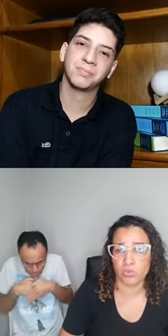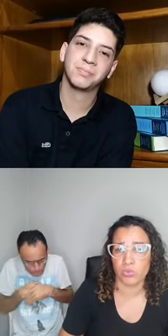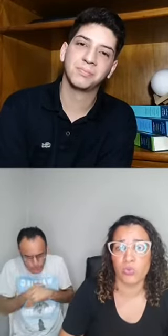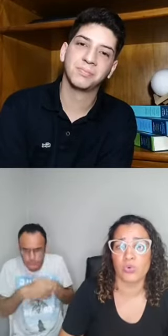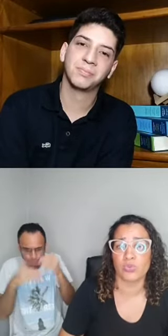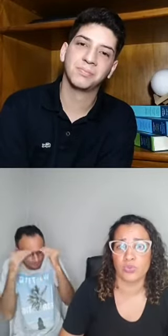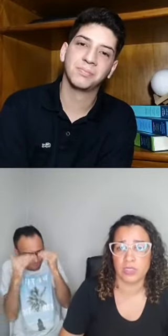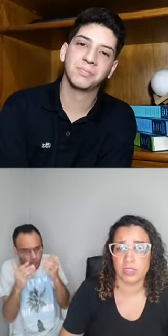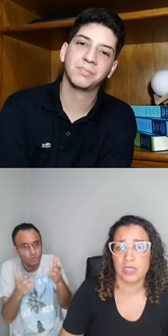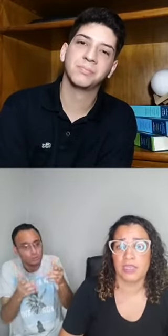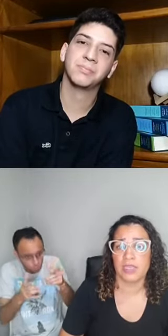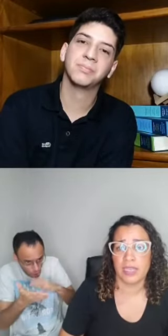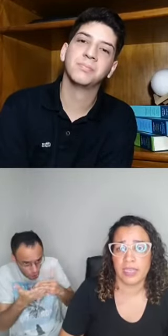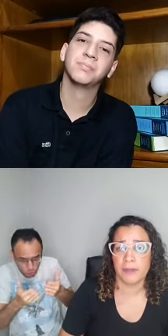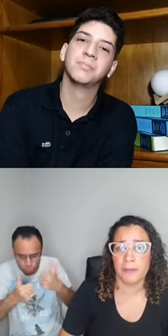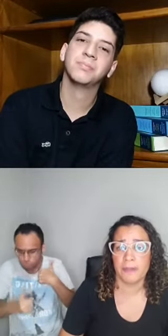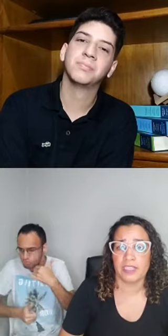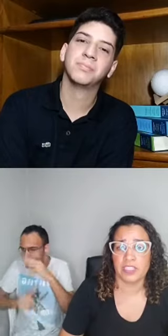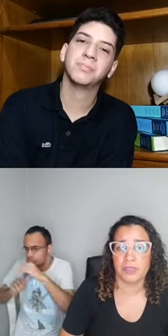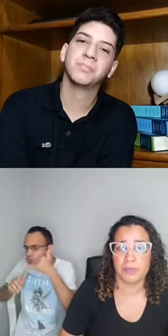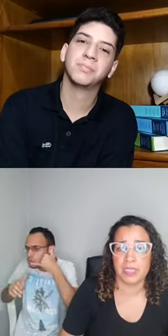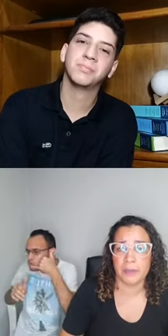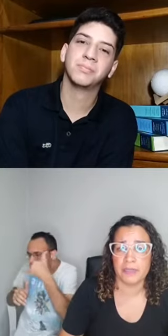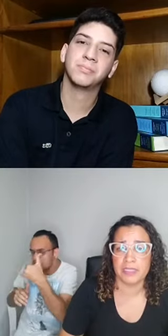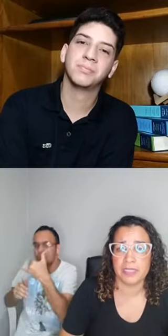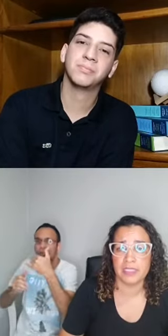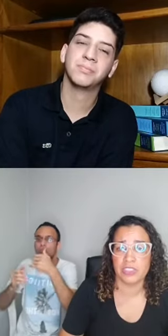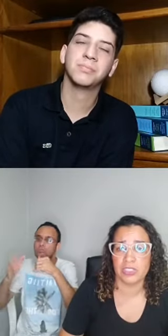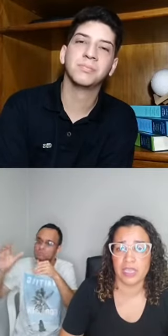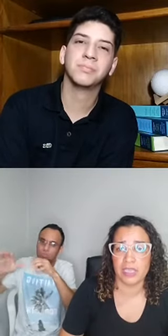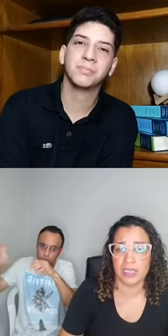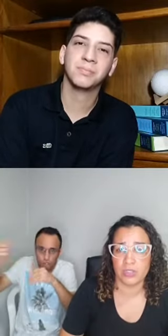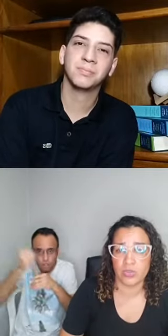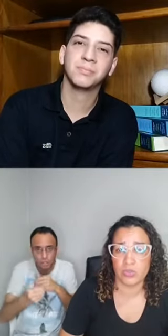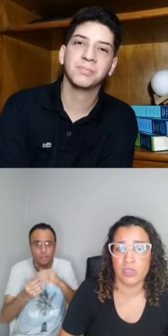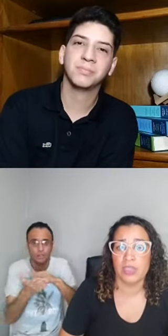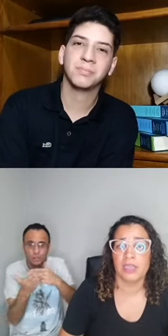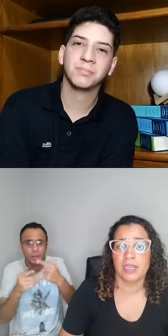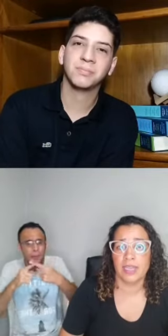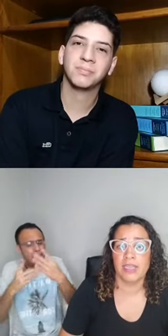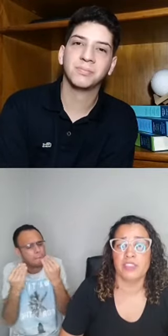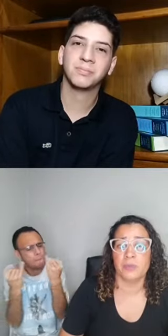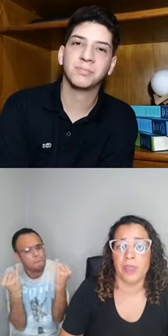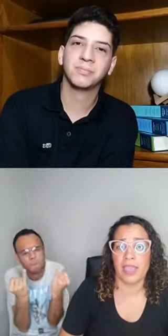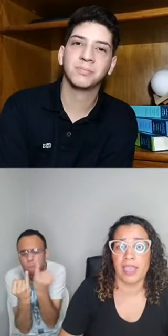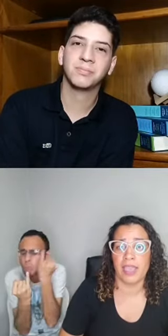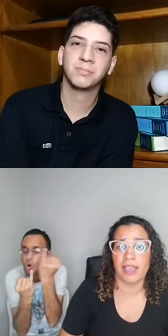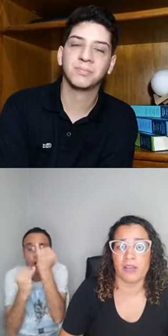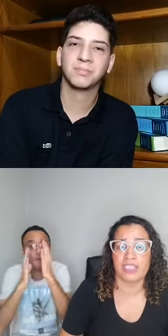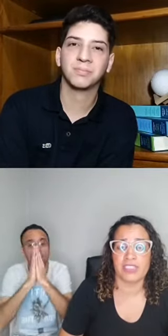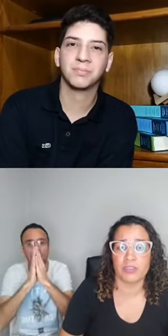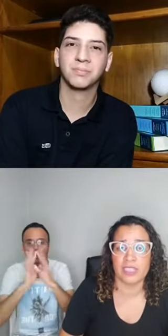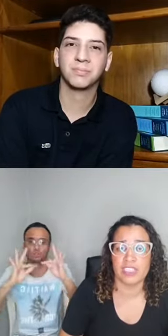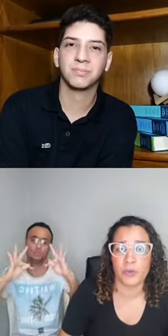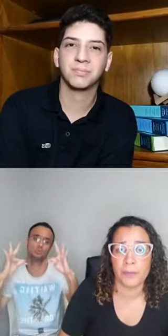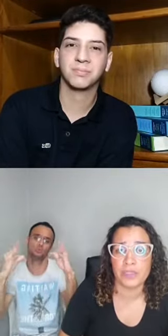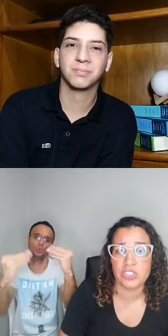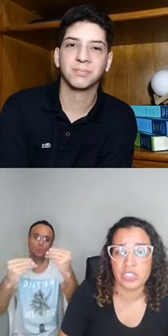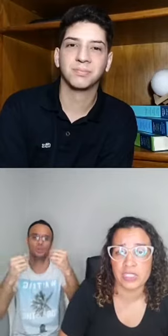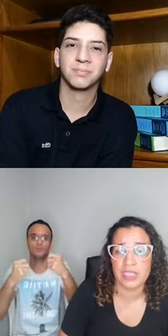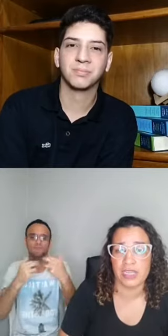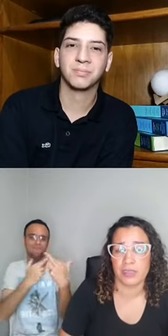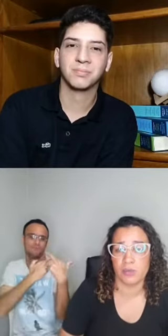com os surdos, né? A gente, né, precisa de ter isso, né? Às vezes, quando eles